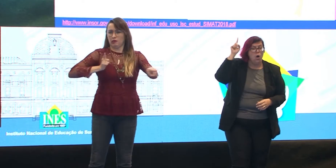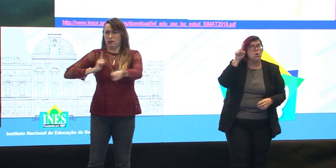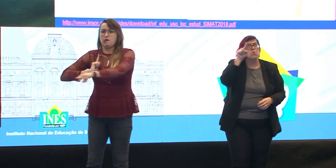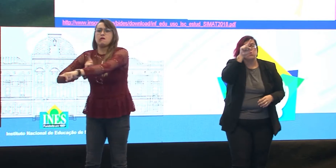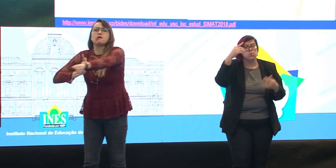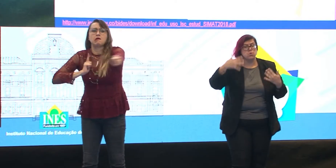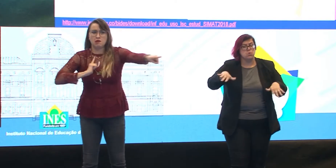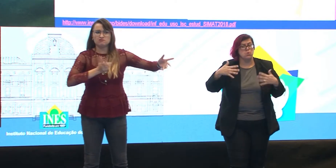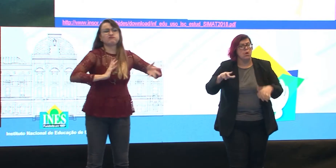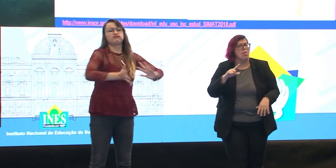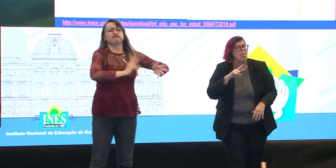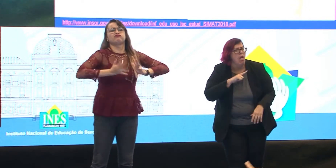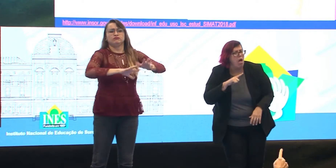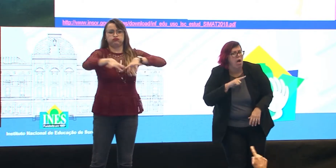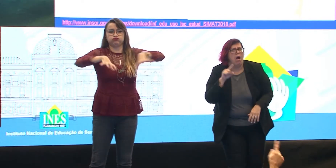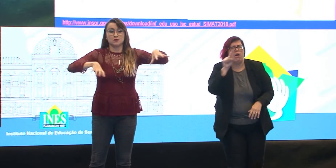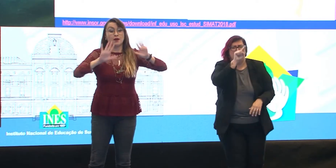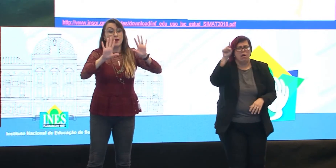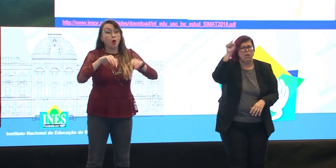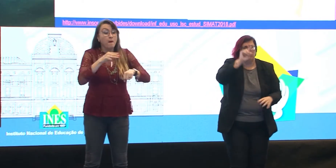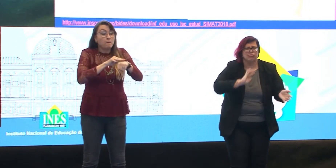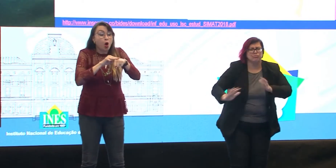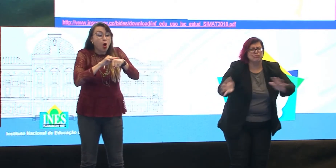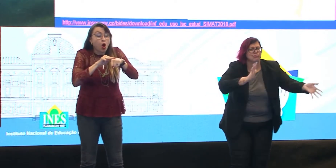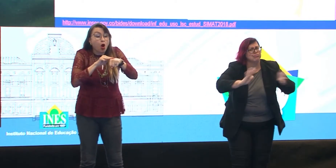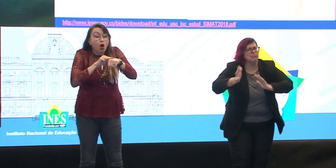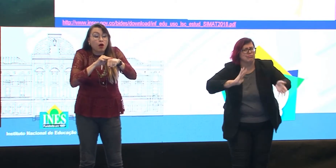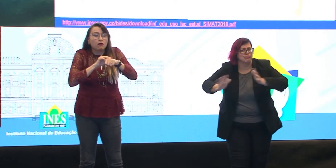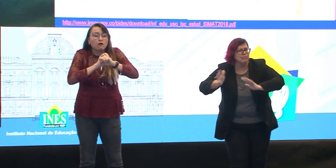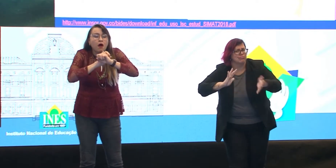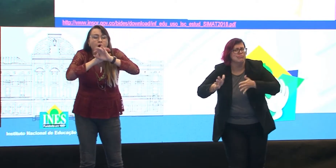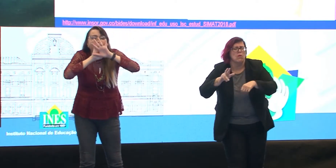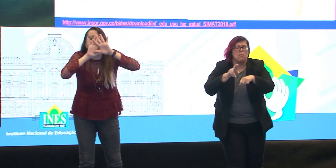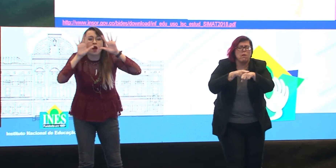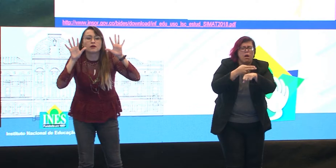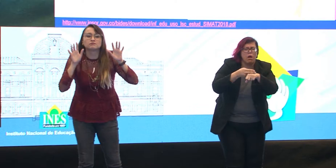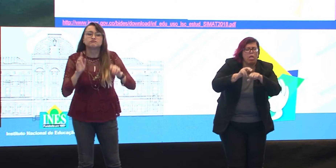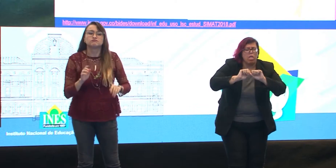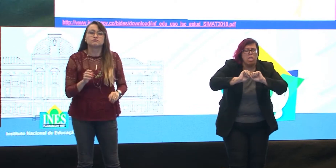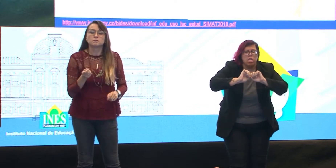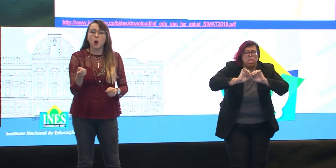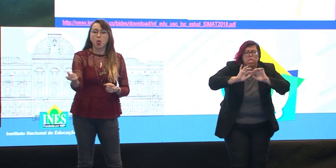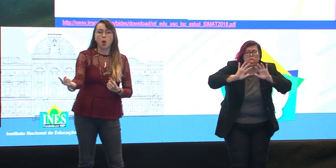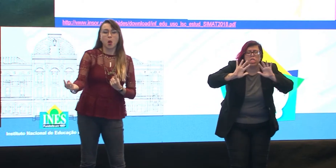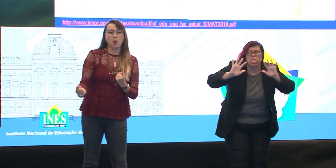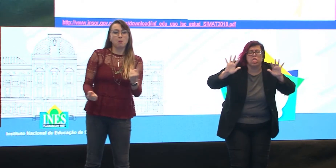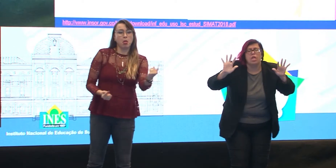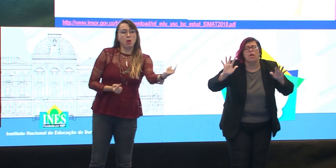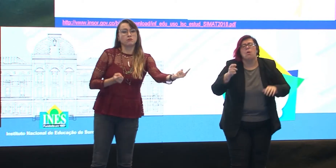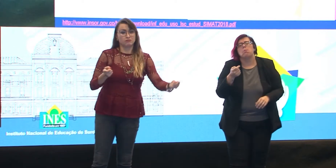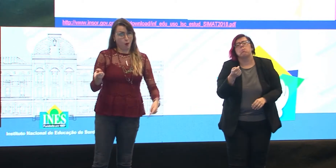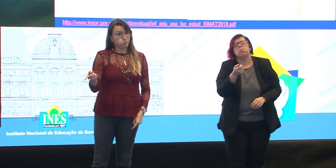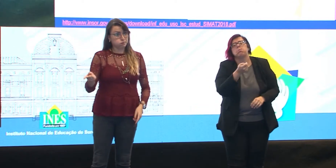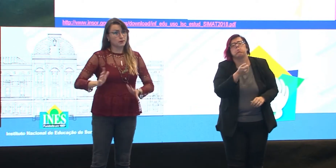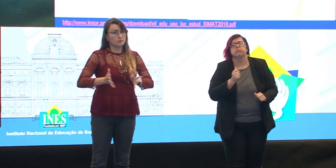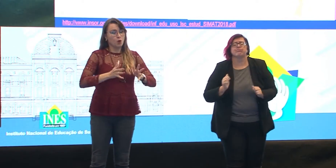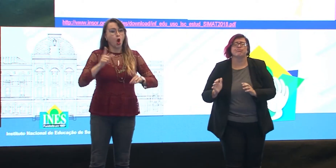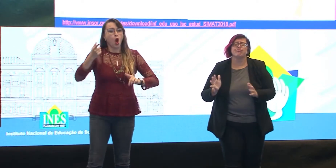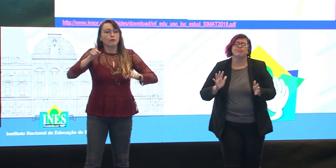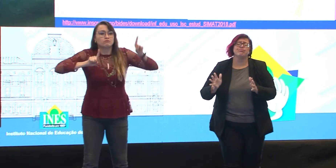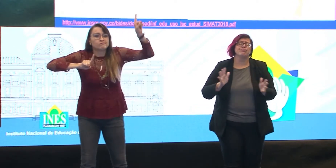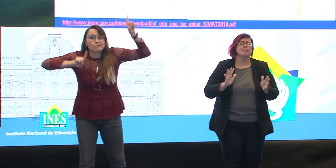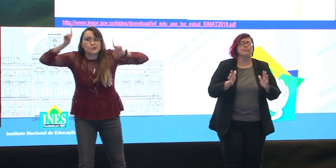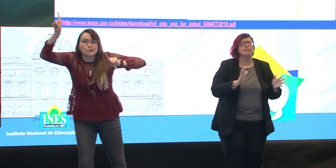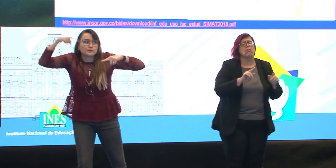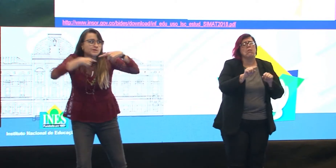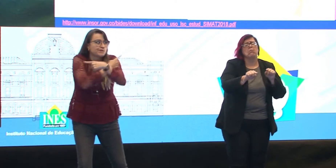as regiões da Colômbia onde tem um número maior de surdos sinalizantes. Em marrom mais claro, é